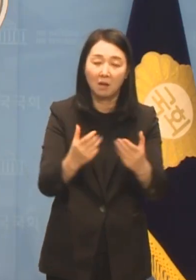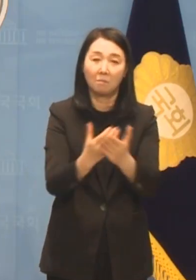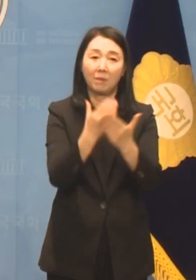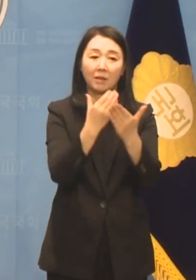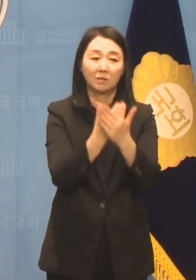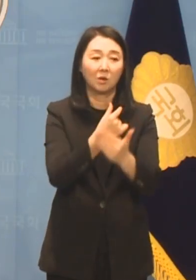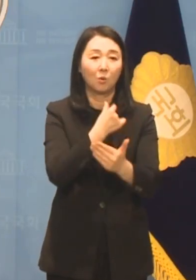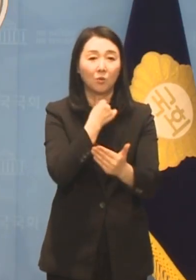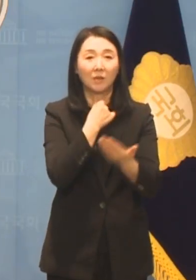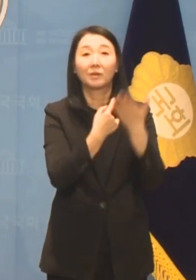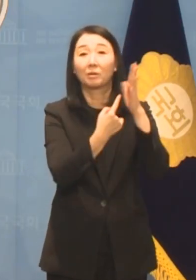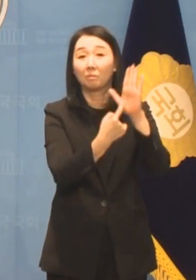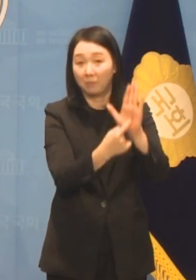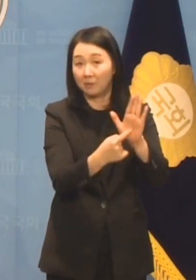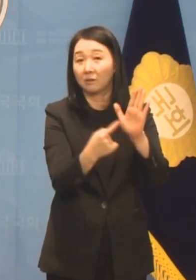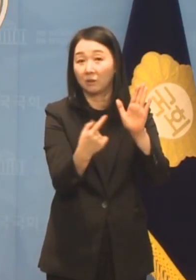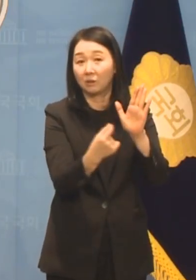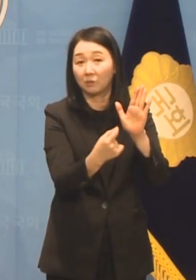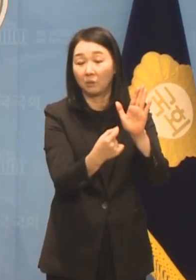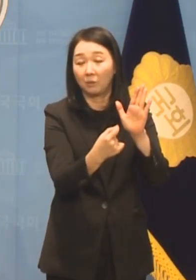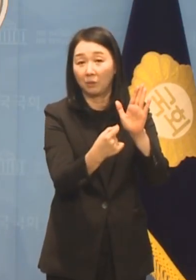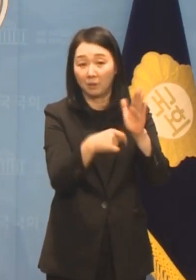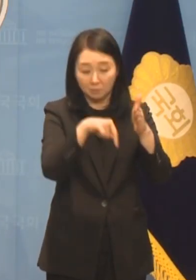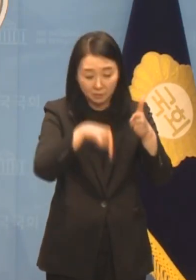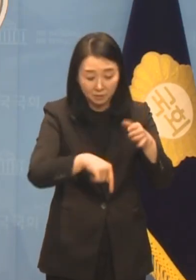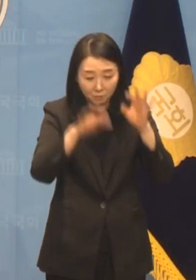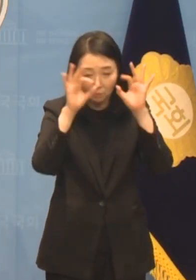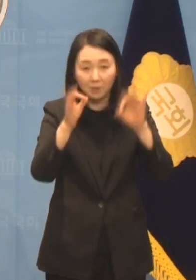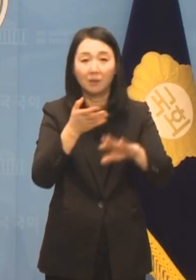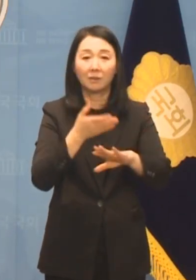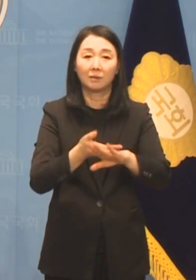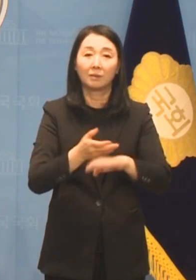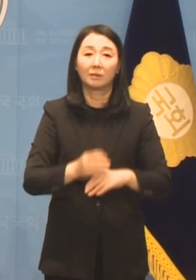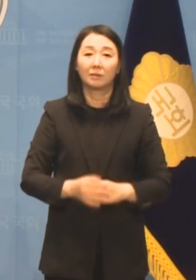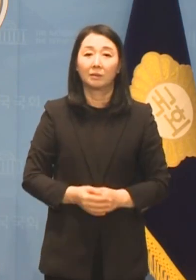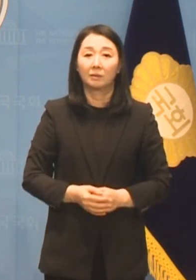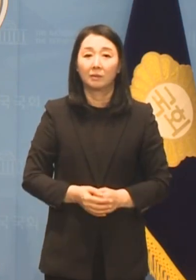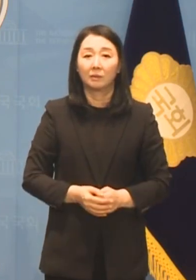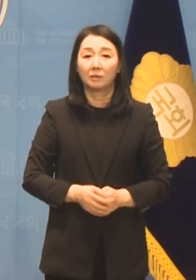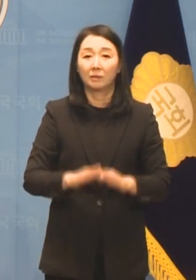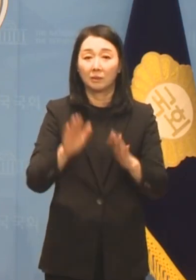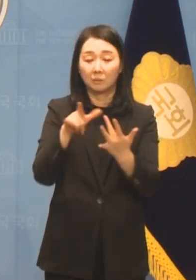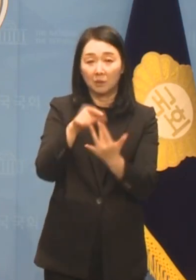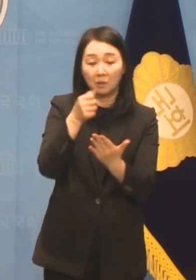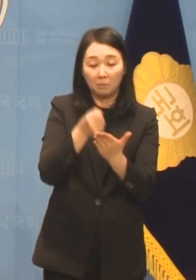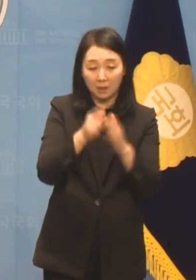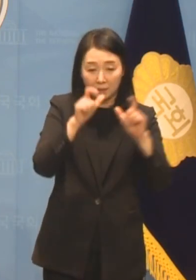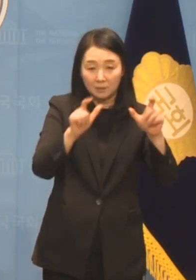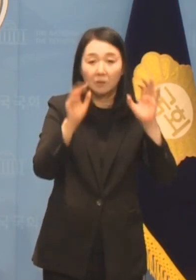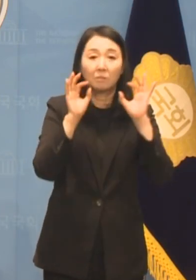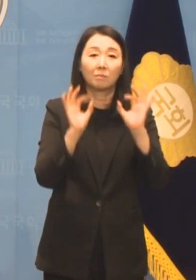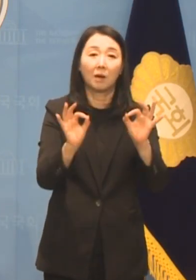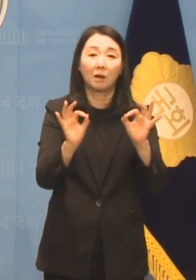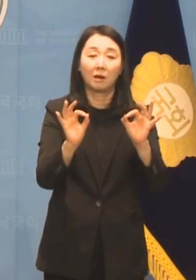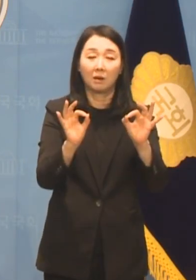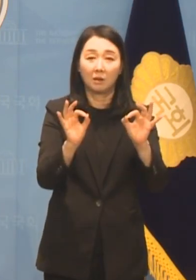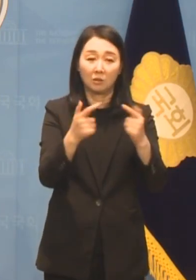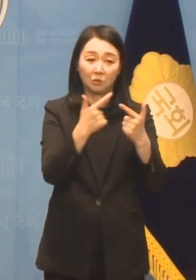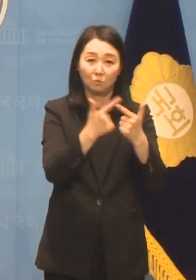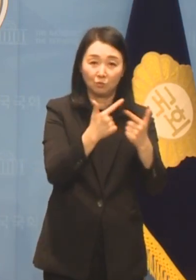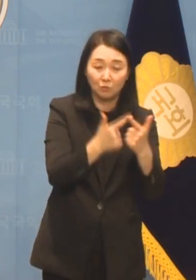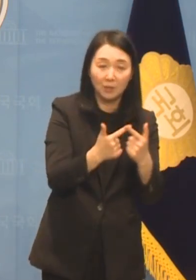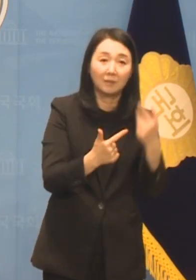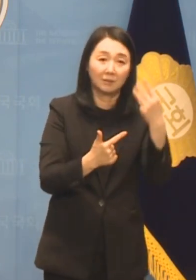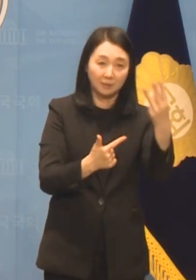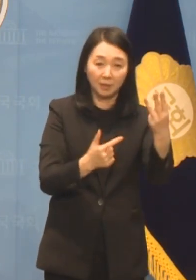목적이라고 밝혔지만 그 실상은 전혀 다릅니다. 이번에 선정된 지역을 보면 부산권